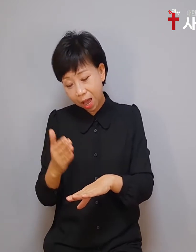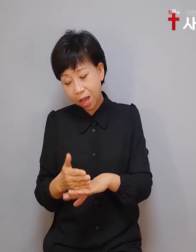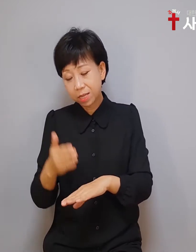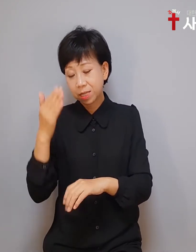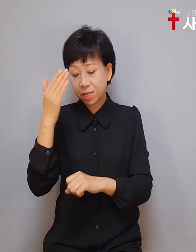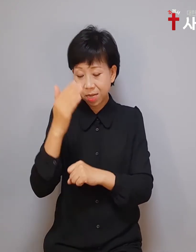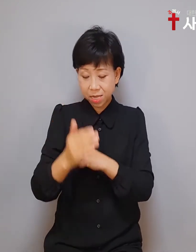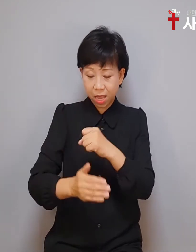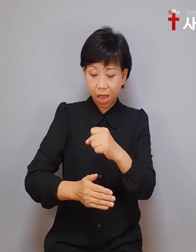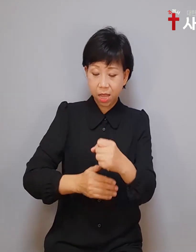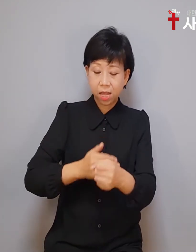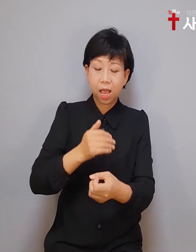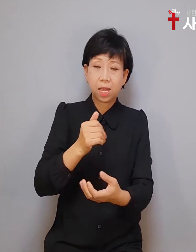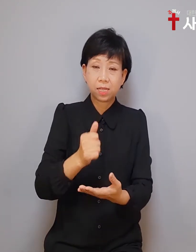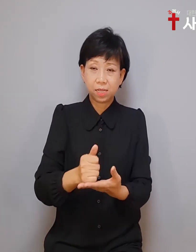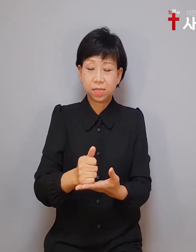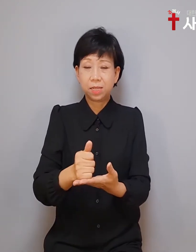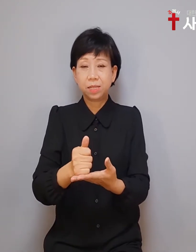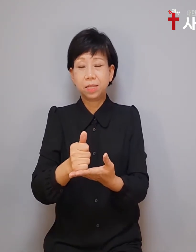감사하신